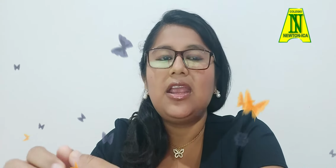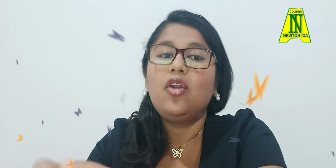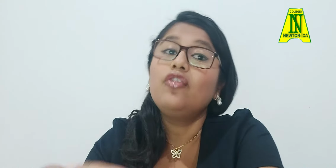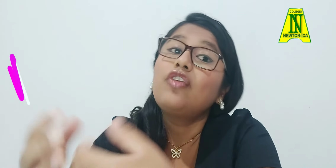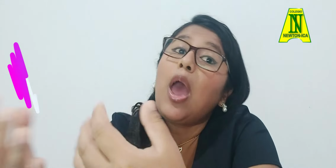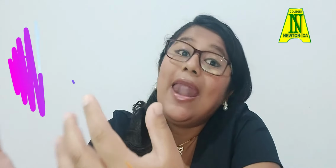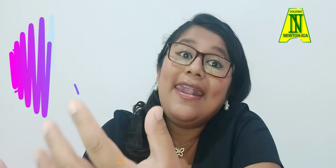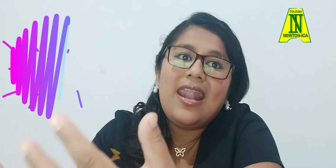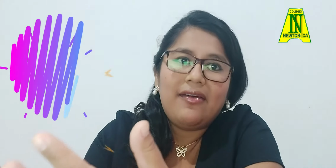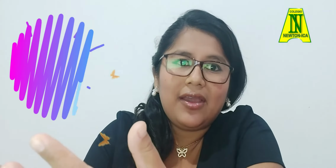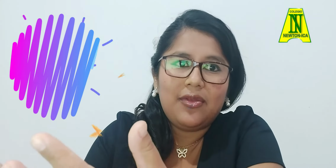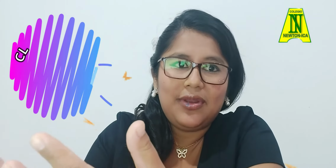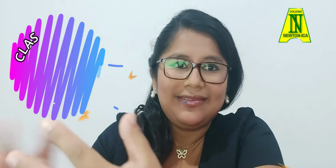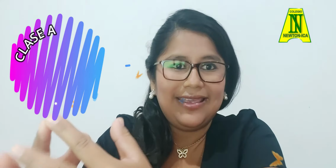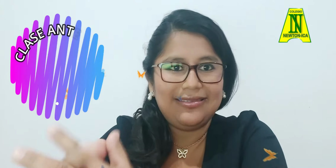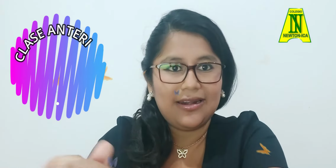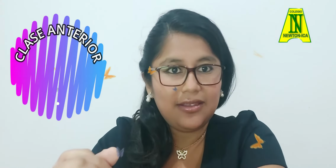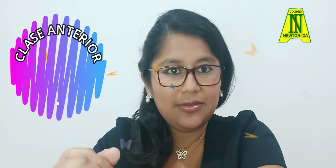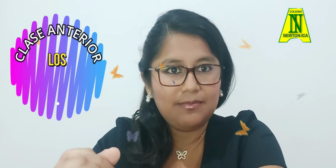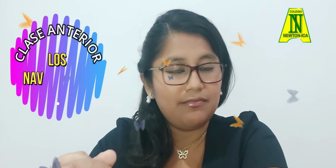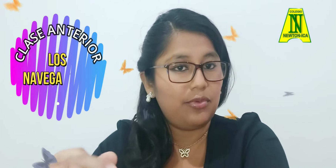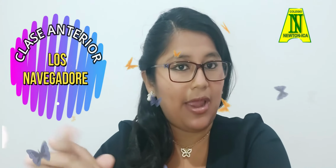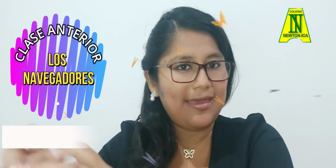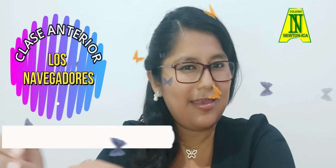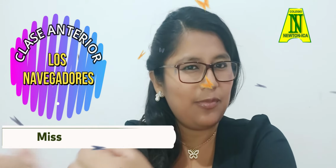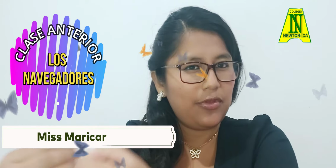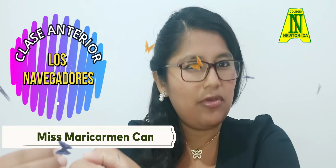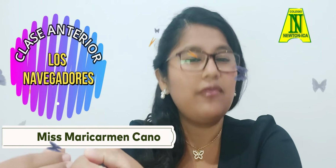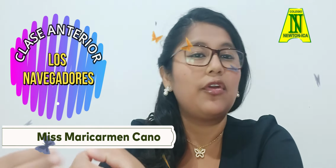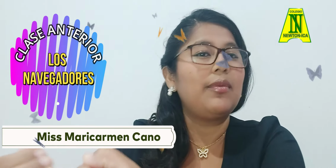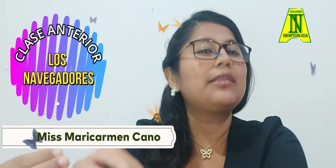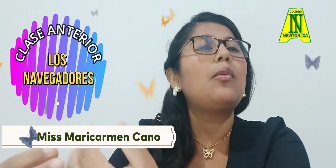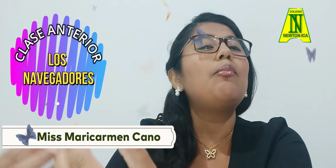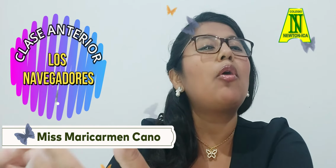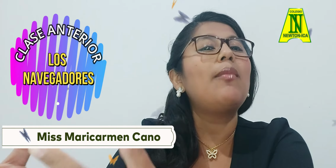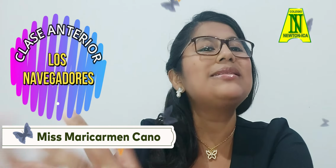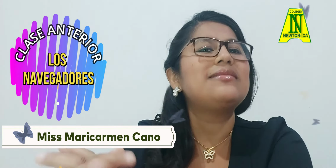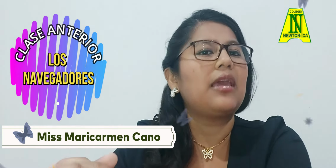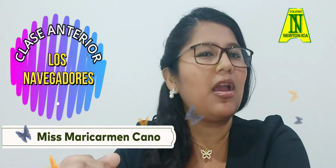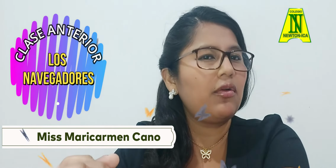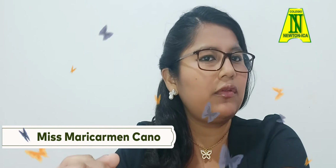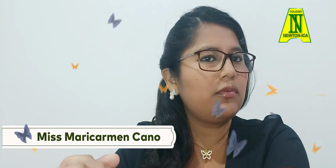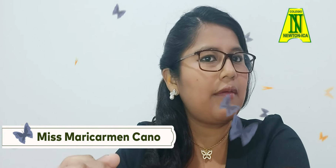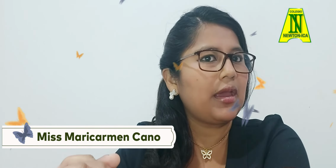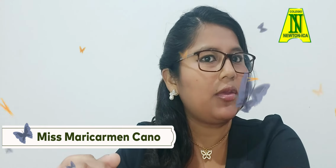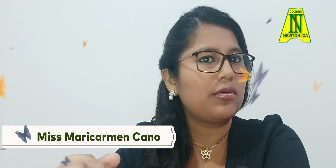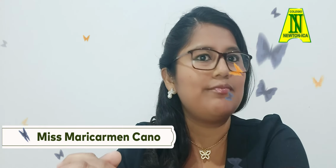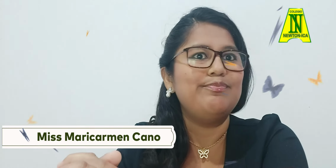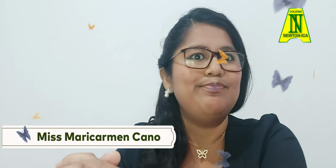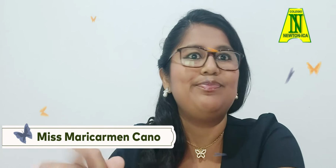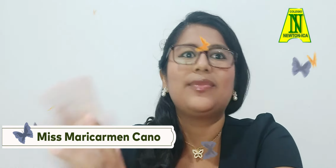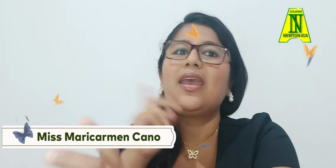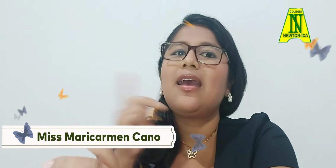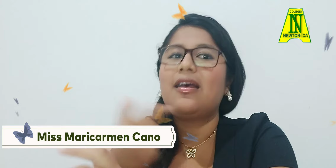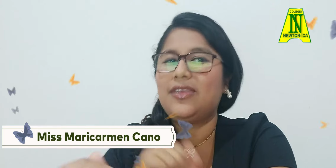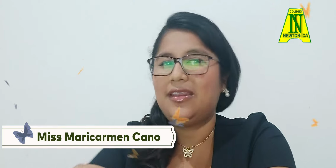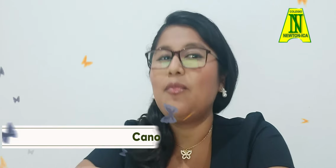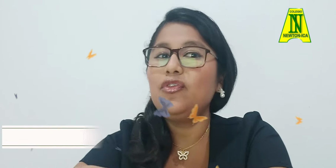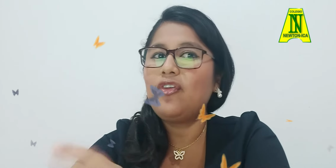los navegadores de internet. Por ahí has podido informarte un poco más de qué cosa es un navegador. Tiene mucho que